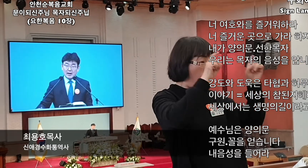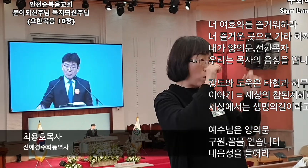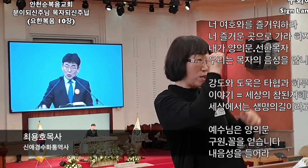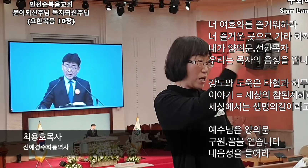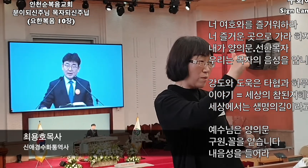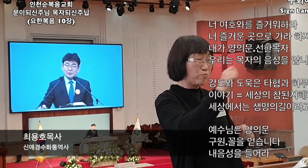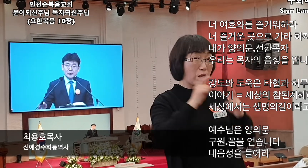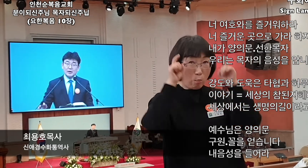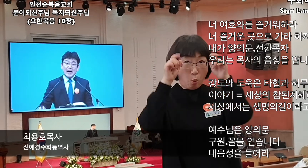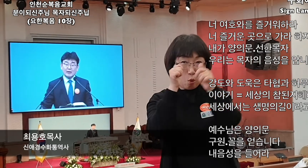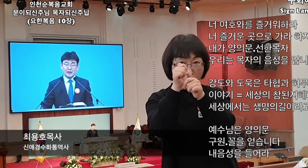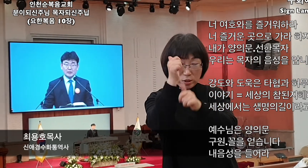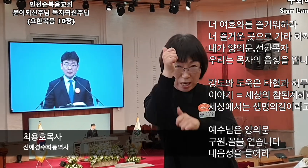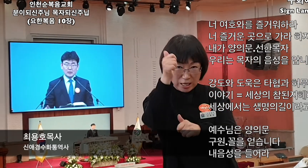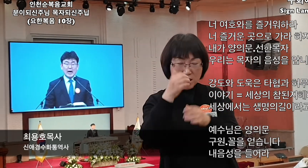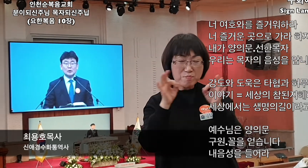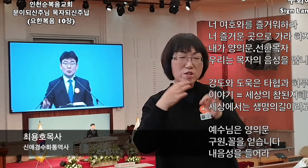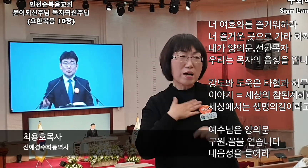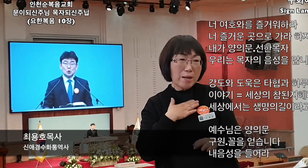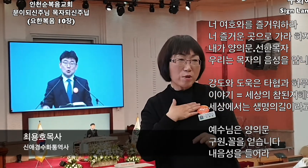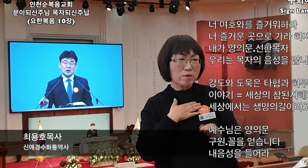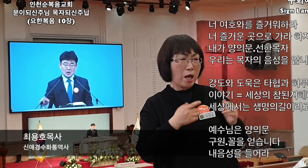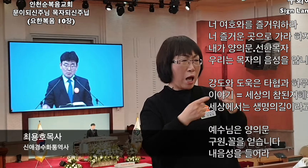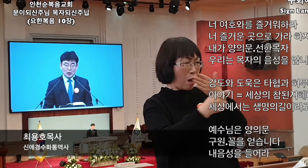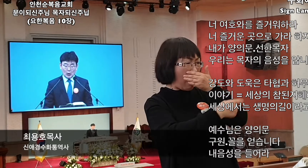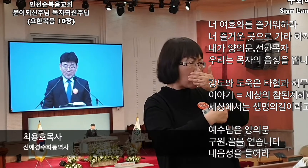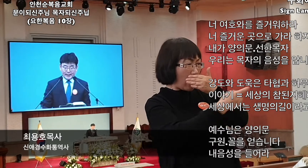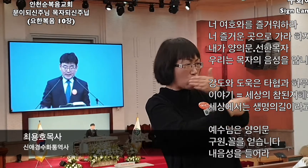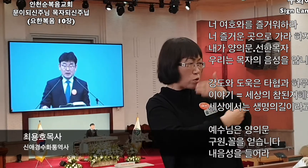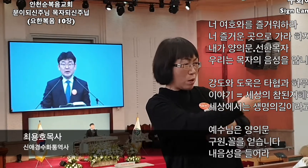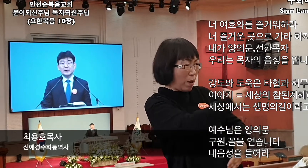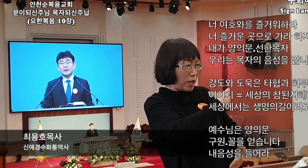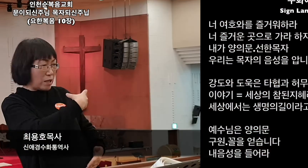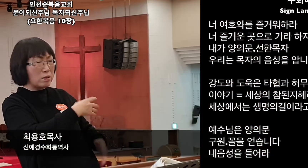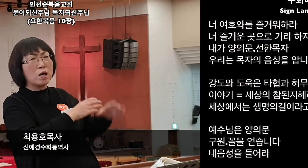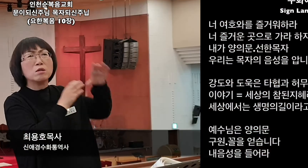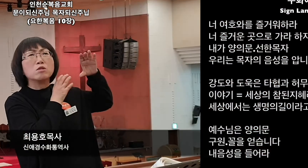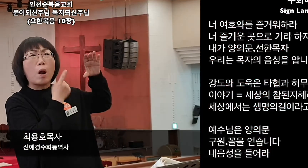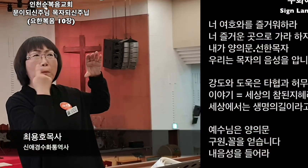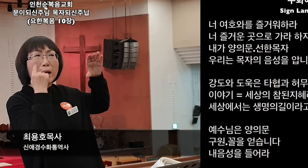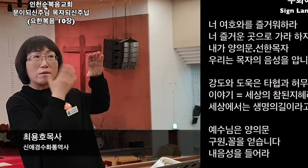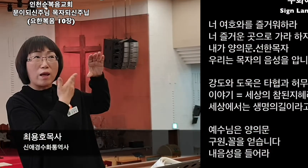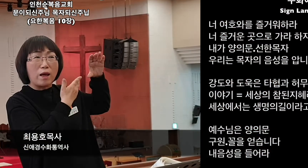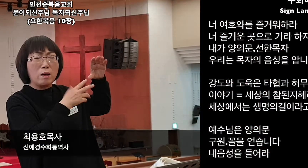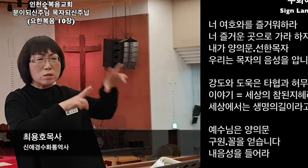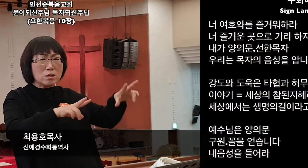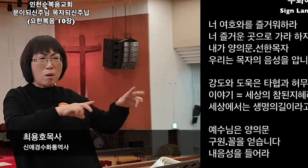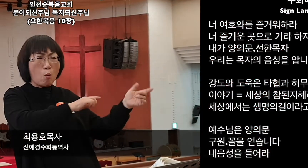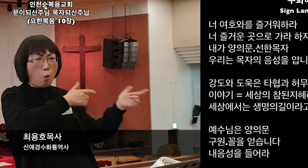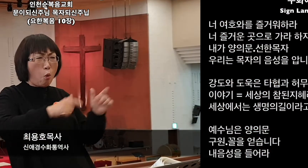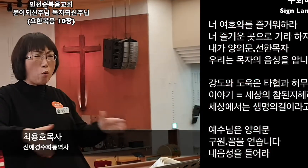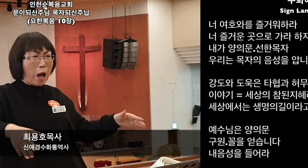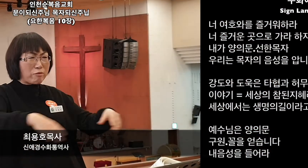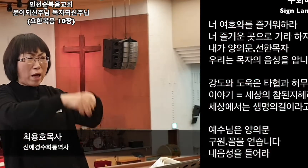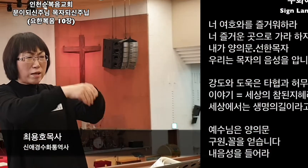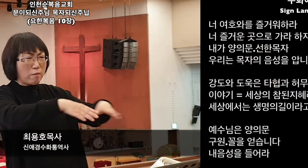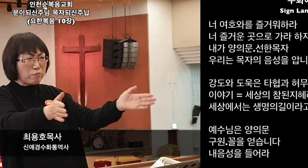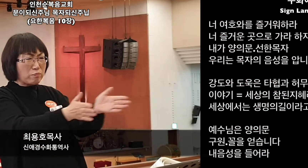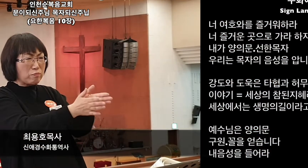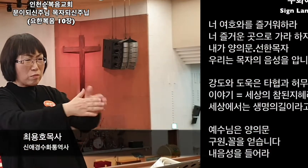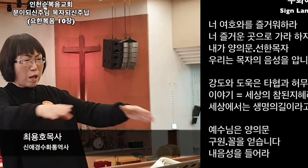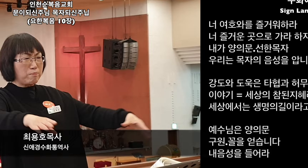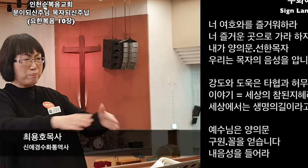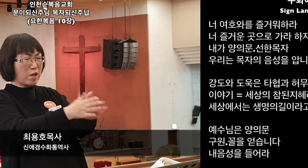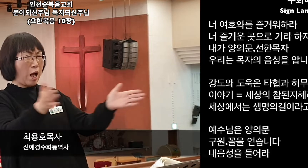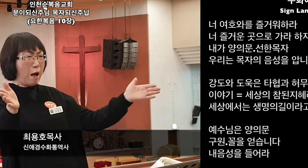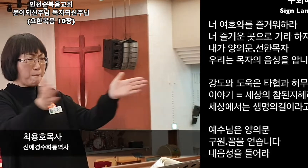압니다. 목자의 음성을 알 때는요, 강도와 도둑이 뭐라고 말하는지 들어야 돼요. 지금 말하는 온갖 타협의 이야기와 허무한